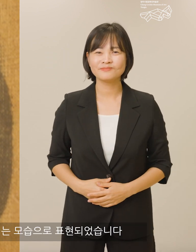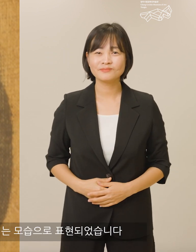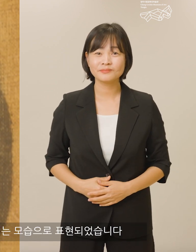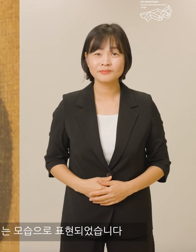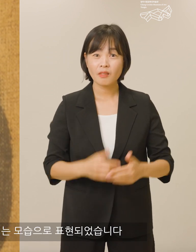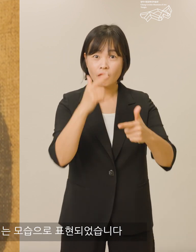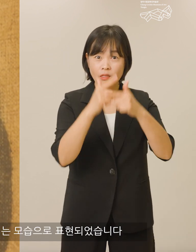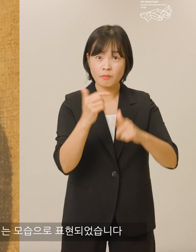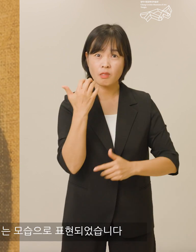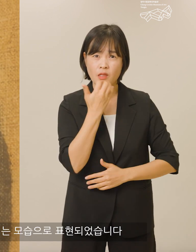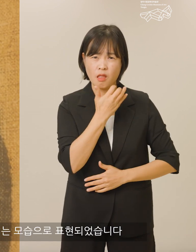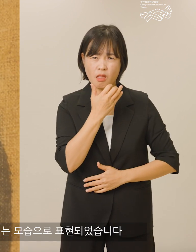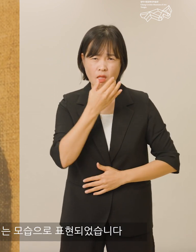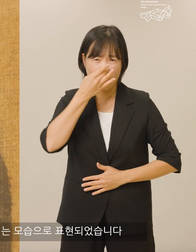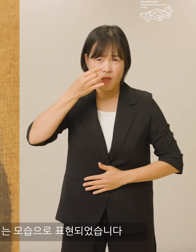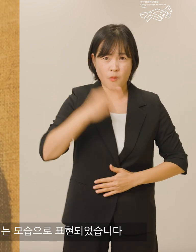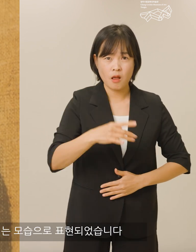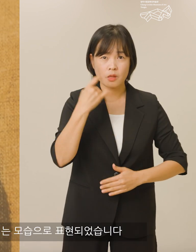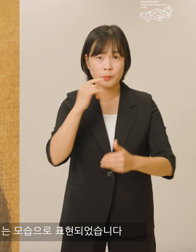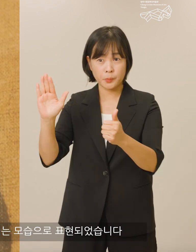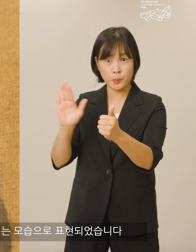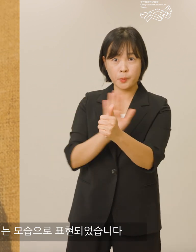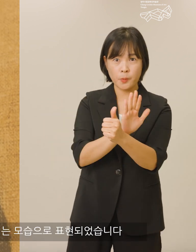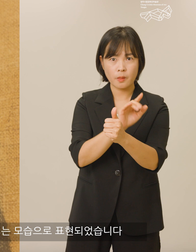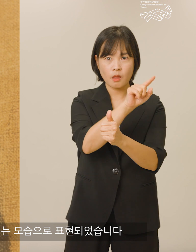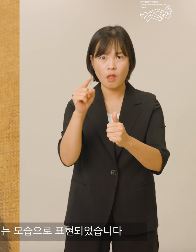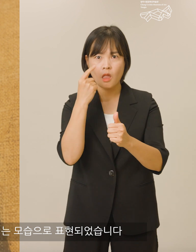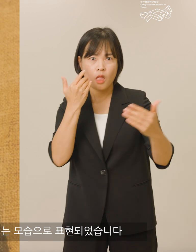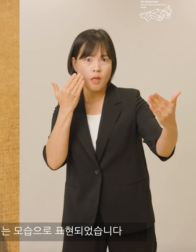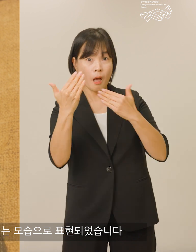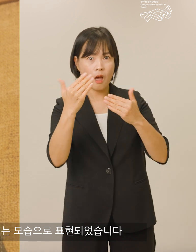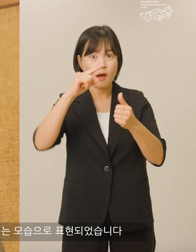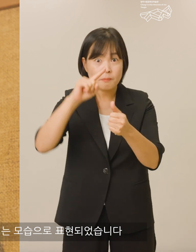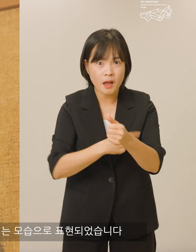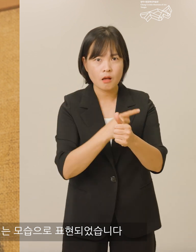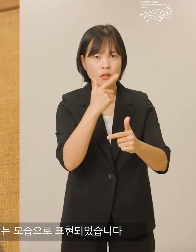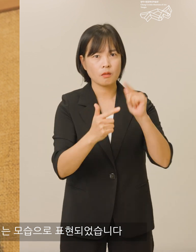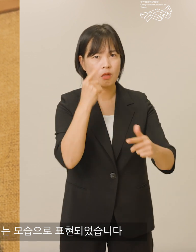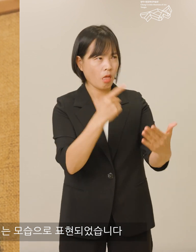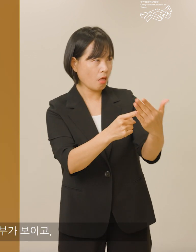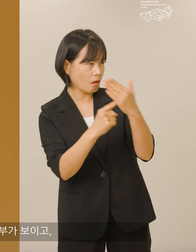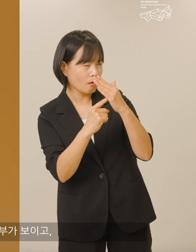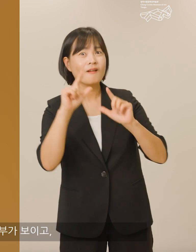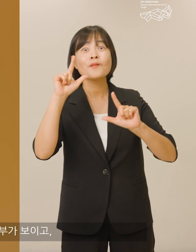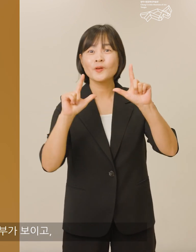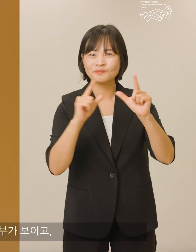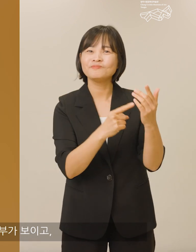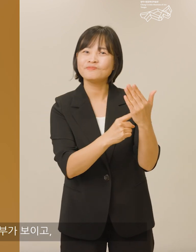색의 나무가 노란 배경과 대비되면서 더 집중되는 모습으로 표현되었습니다.